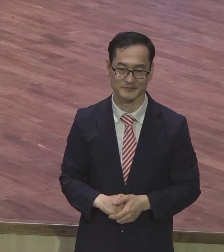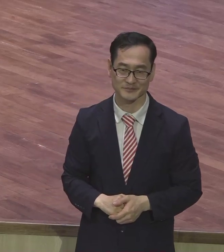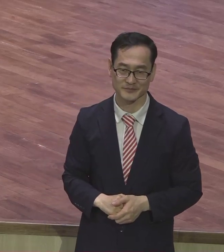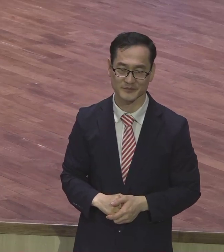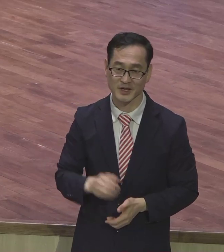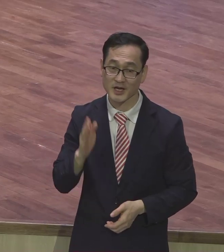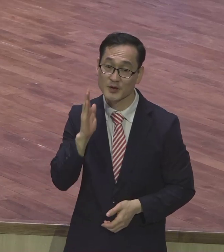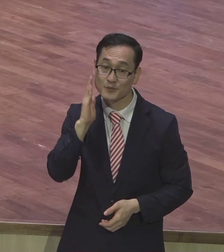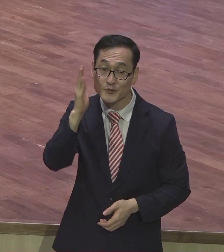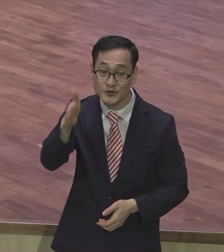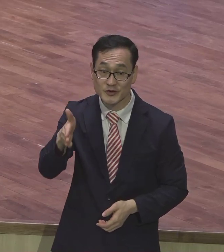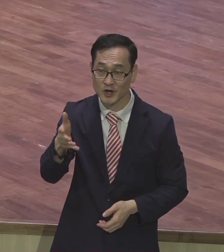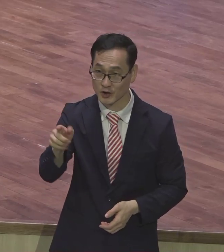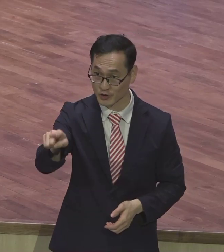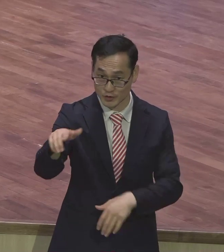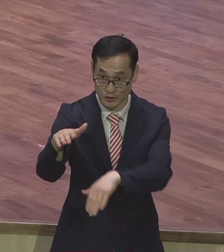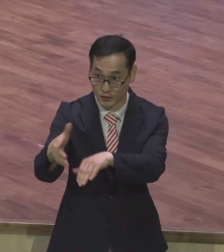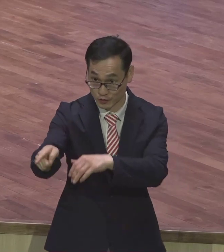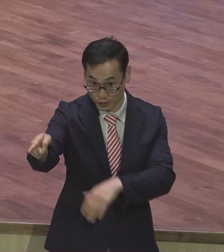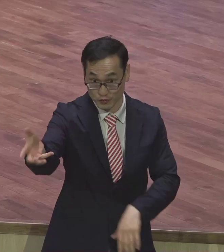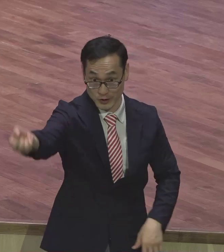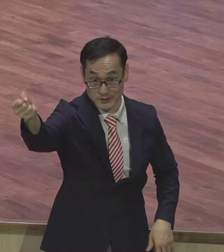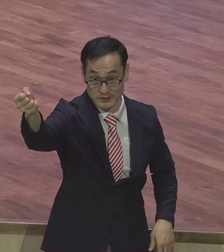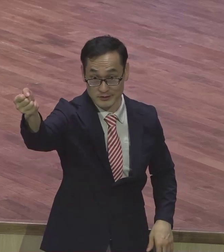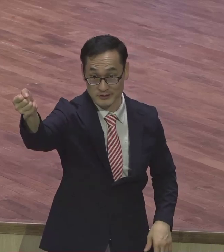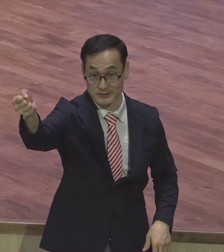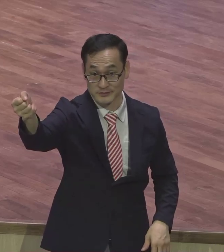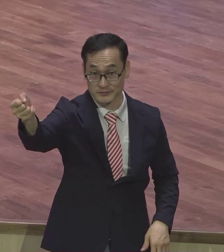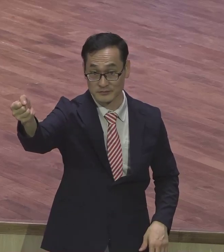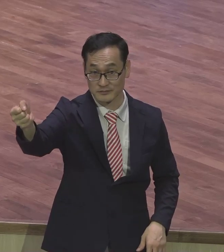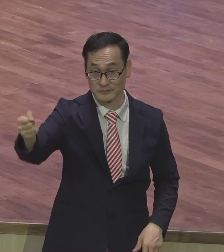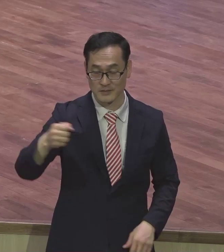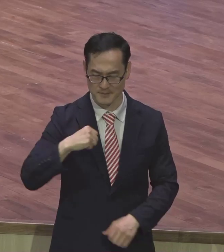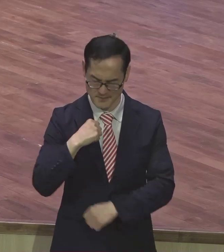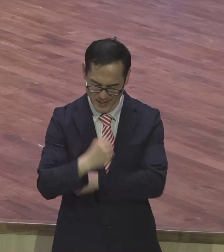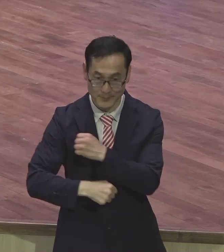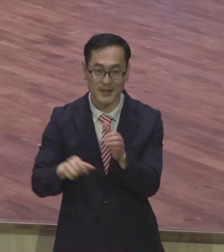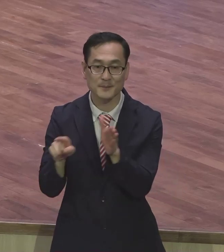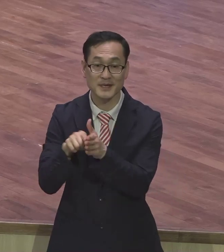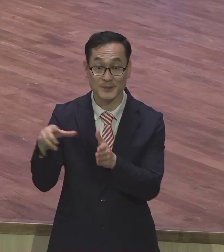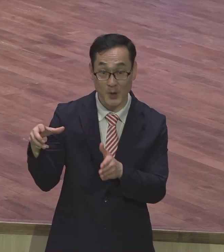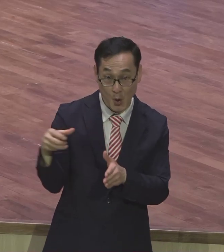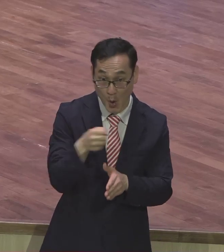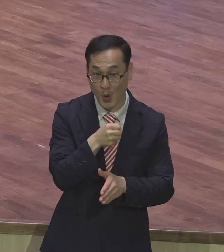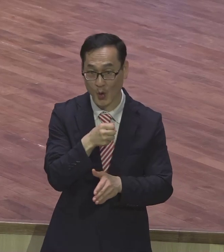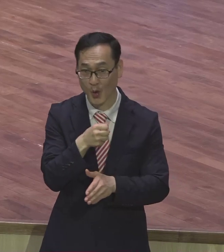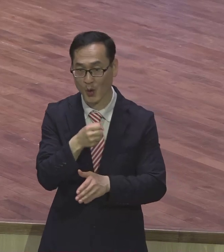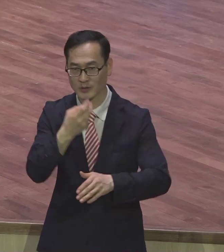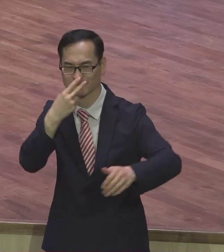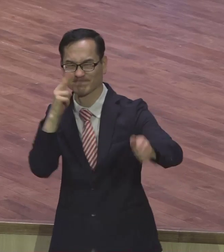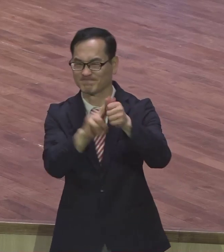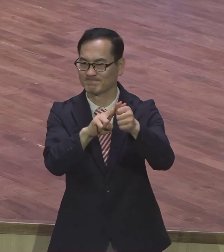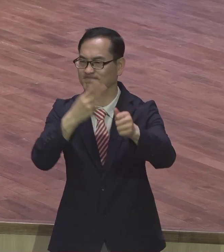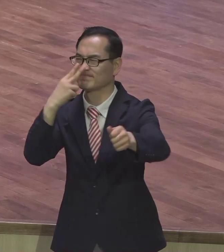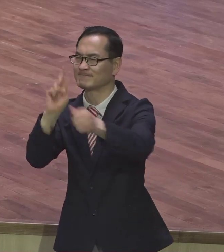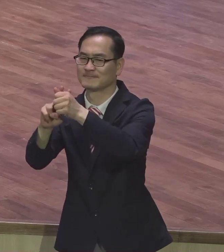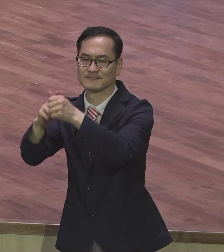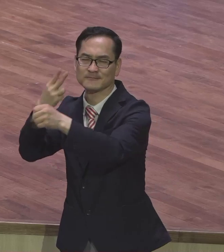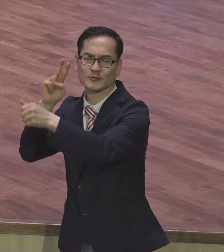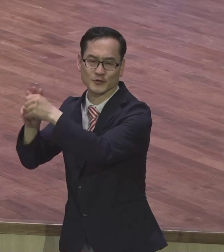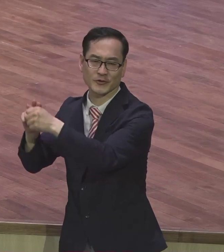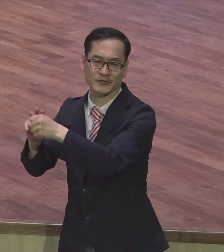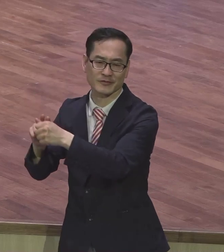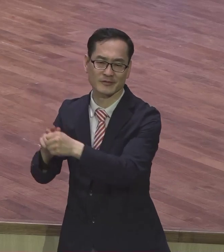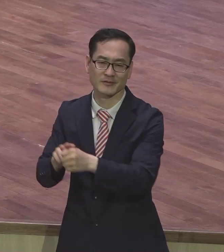마음껏 믿음으로 무한도전하시기 바랍니다 무한도전하세요